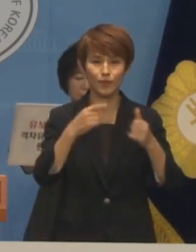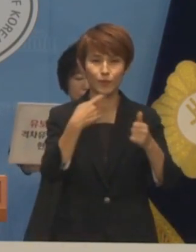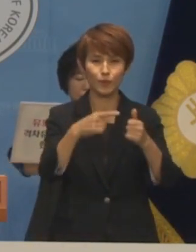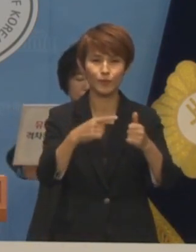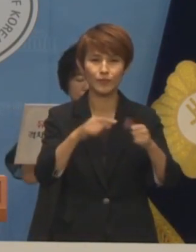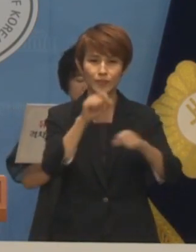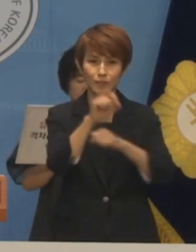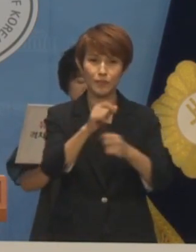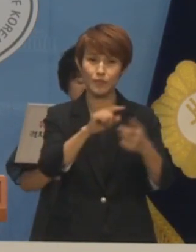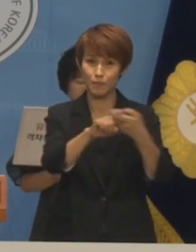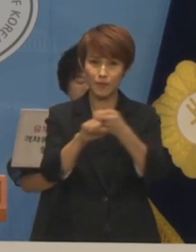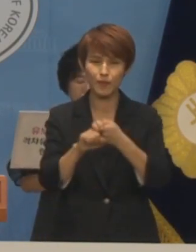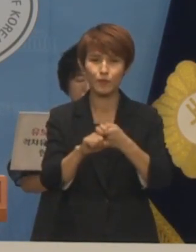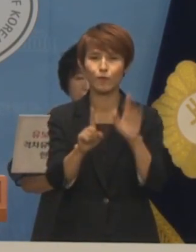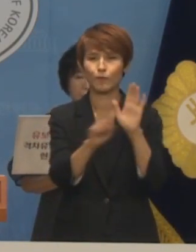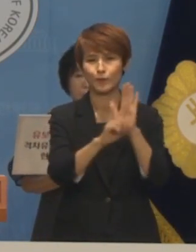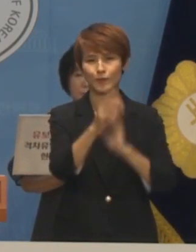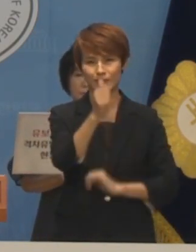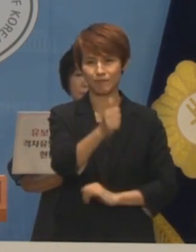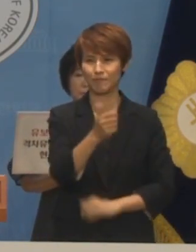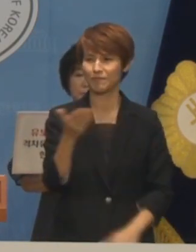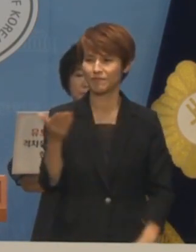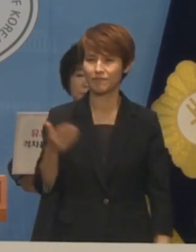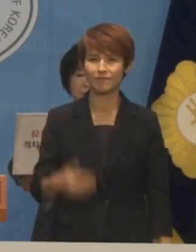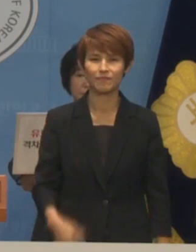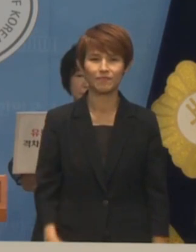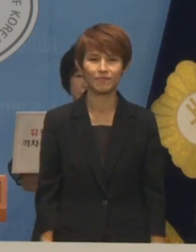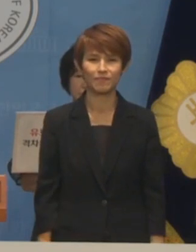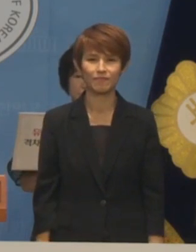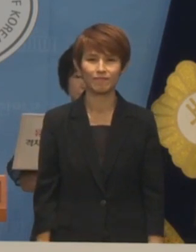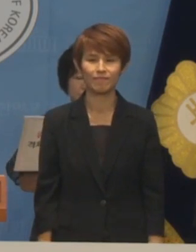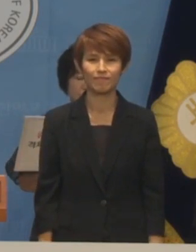한국유아교육행정협의회 손옥경 홍보국장님 참석하셨습니다.